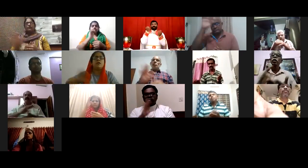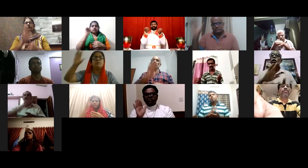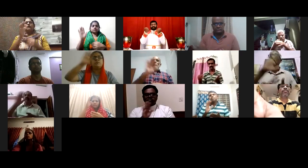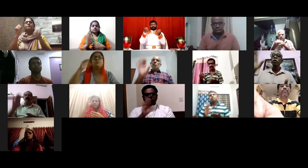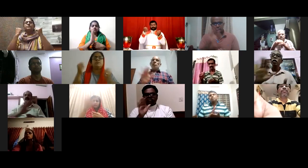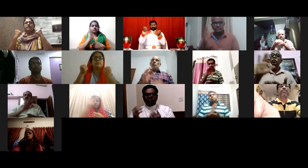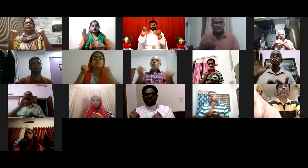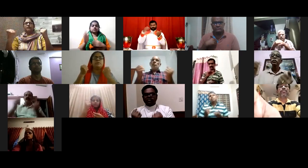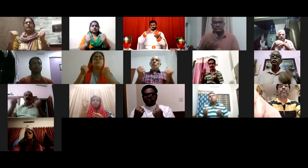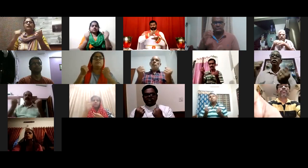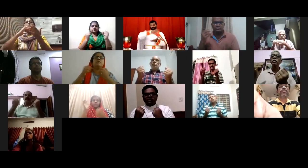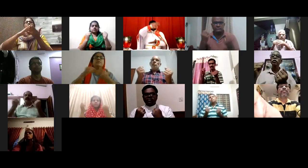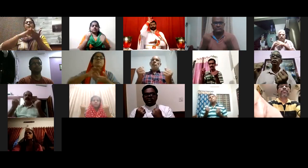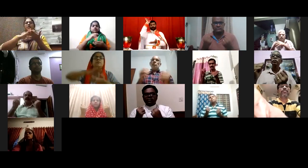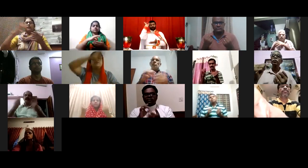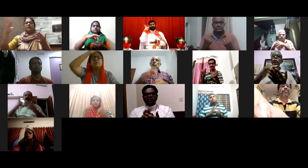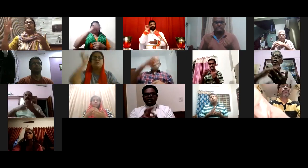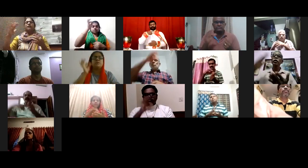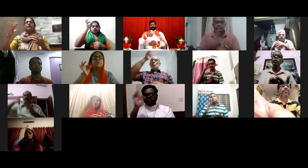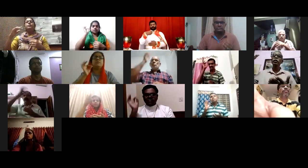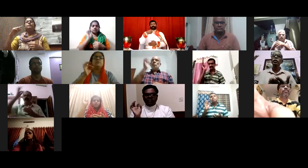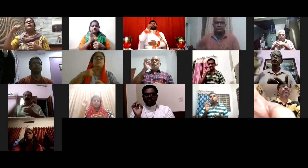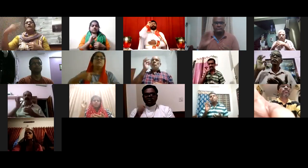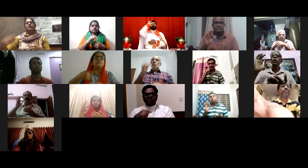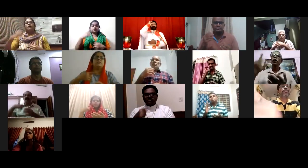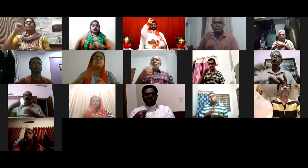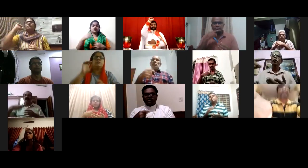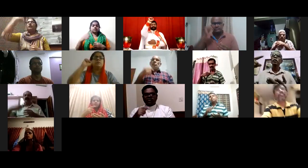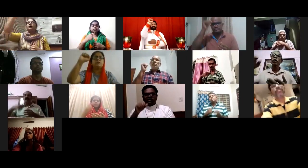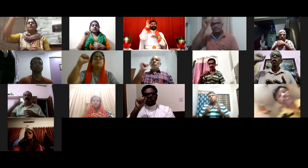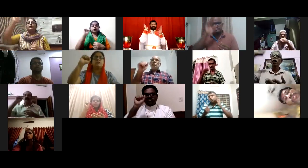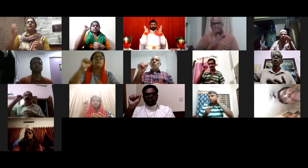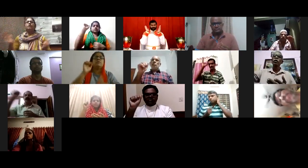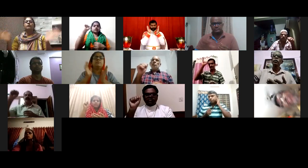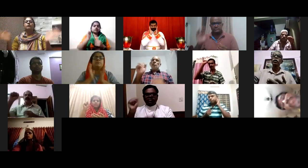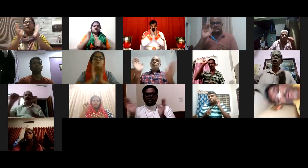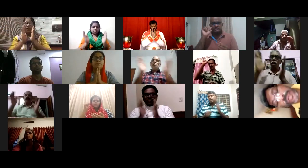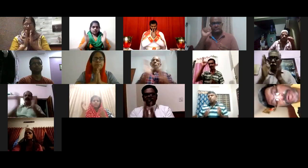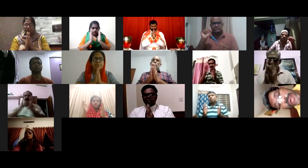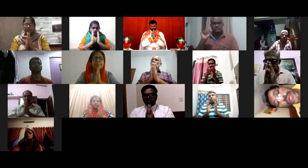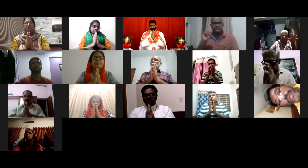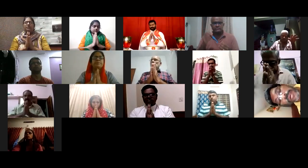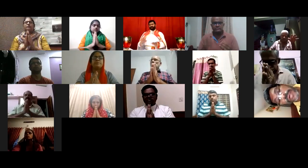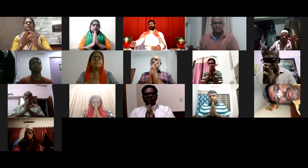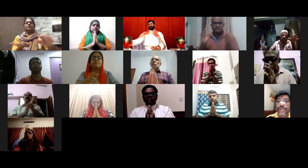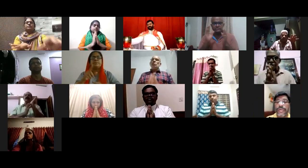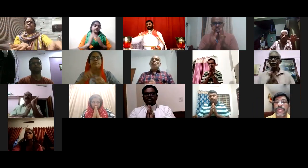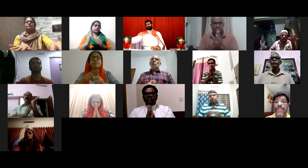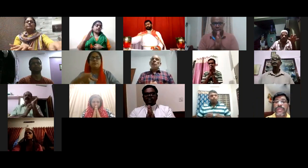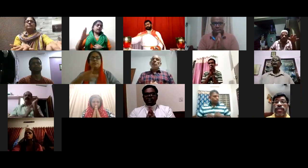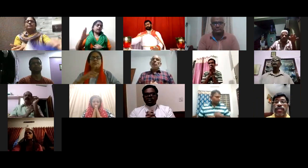രാജ്യവും ശക്തിയും മഹത്വവും എന്നേക്കും അങ്ങയുടേതാവുന്നു.